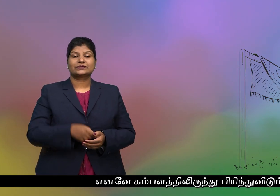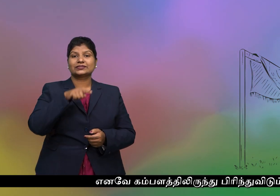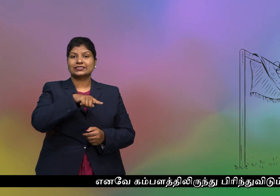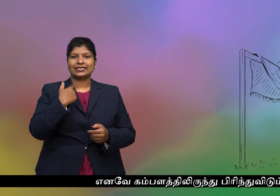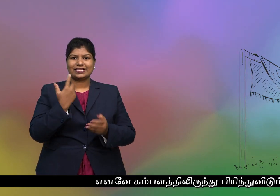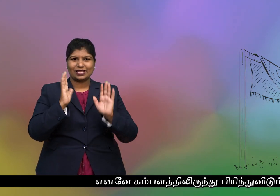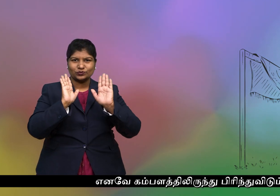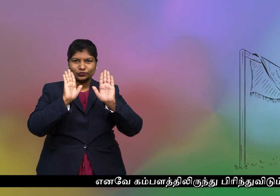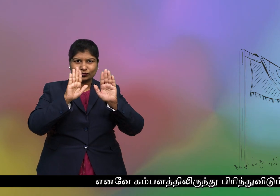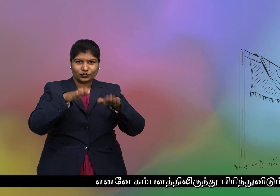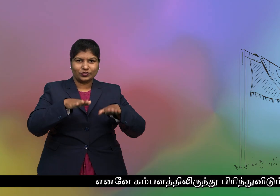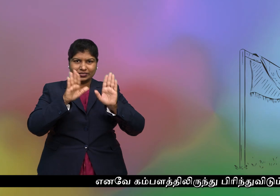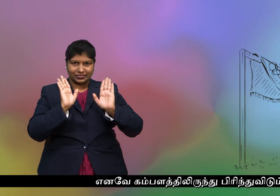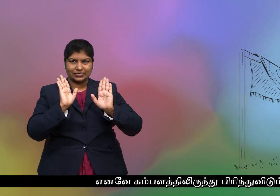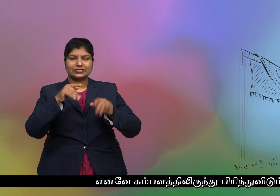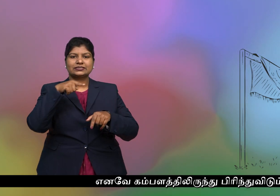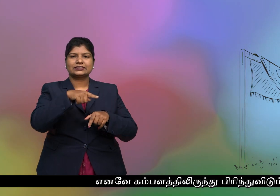எனவே கம்பளத்திலிருந்து பிரிந்துவிடும்.